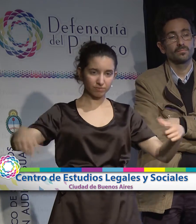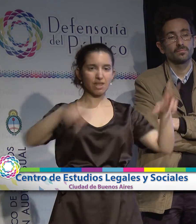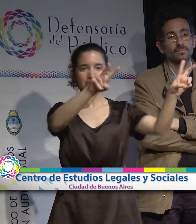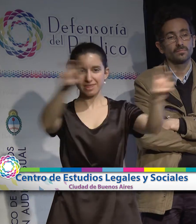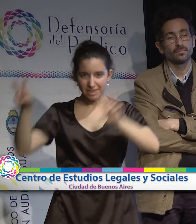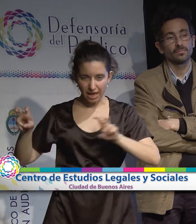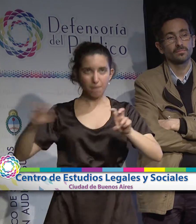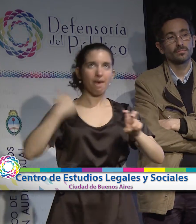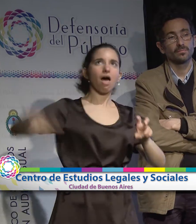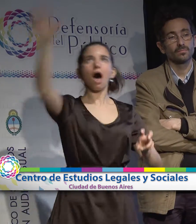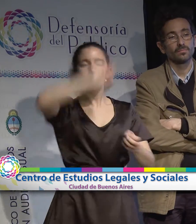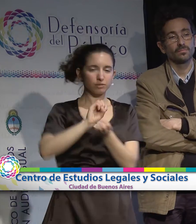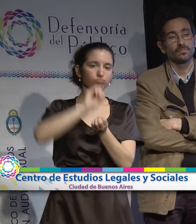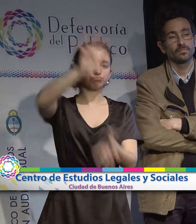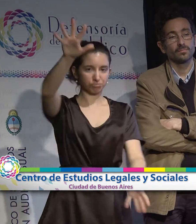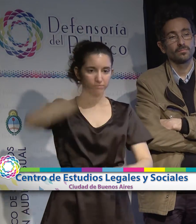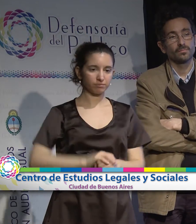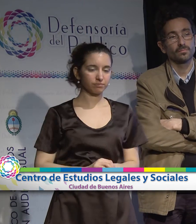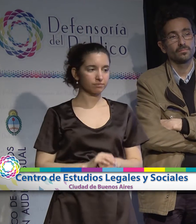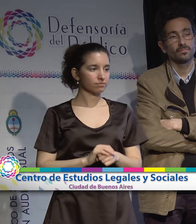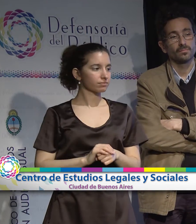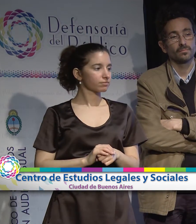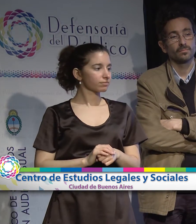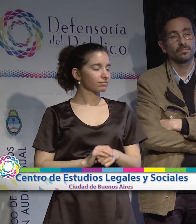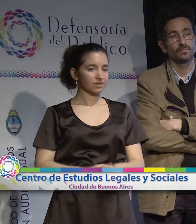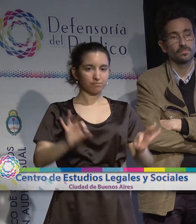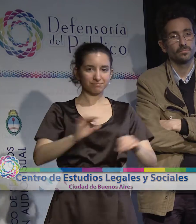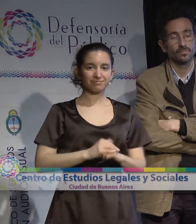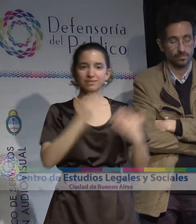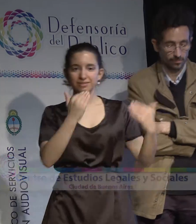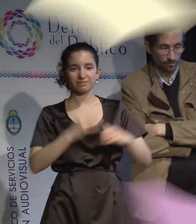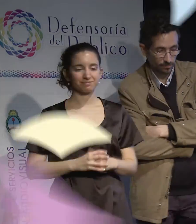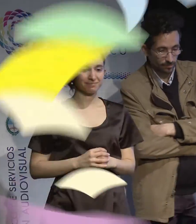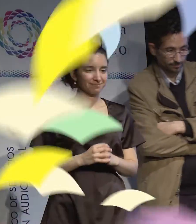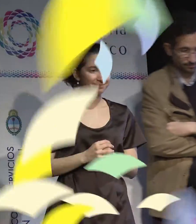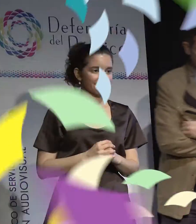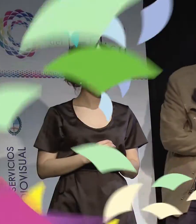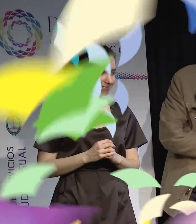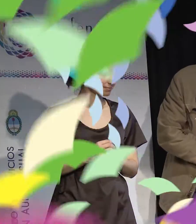las materias que vaya a regular. Así que eso, muchas gracias.